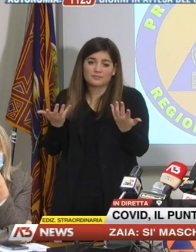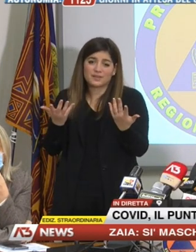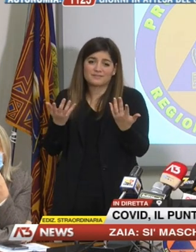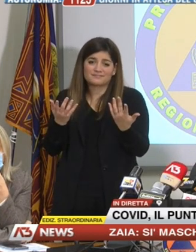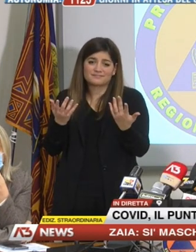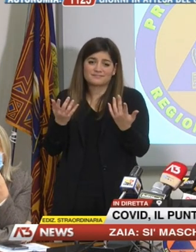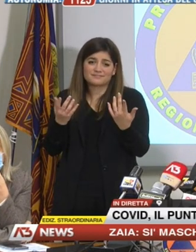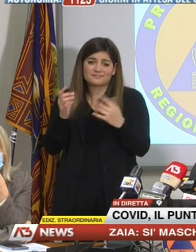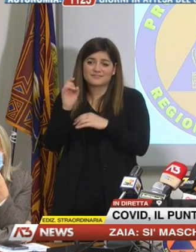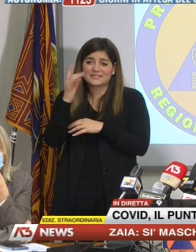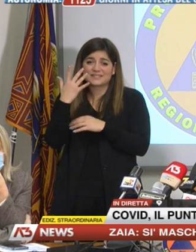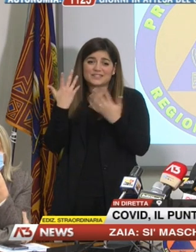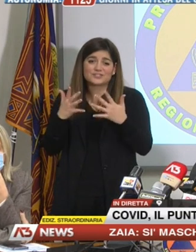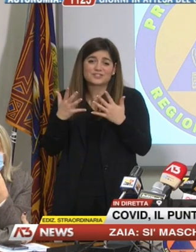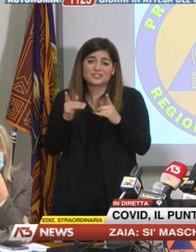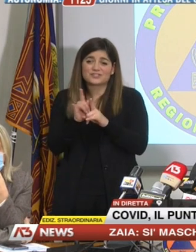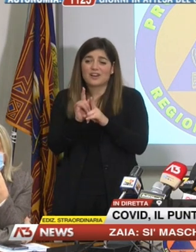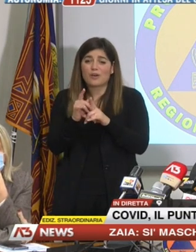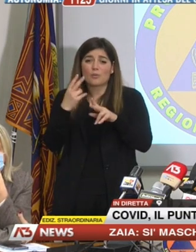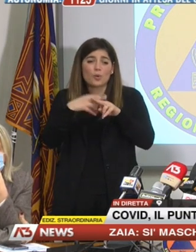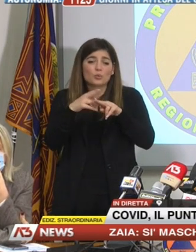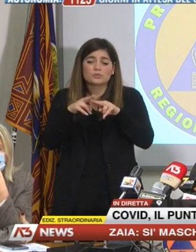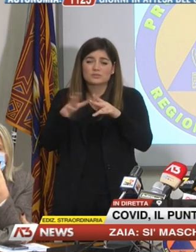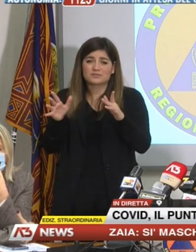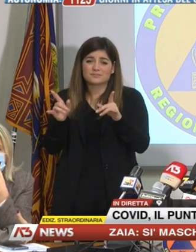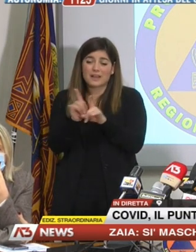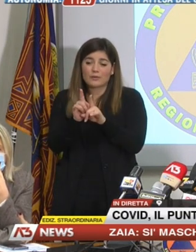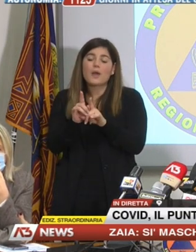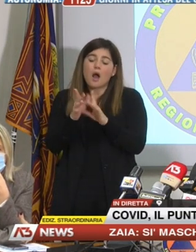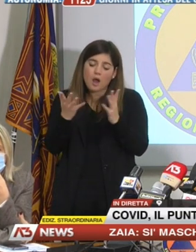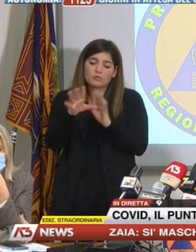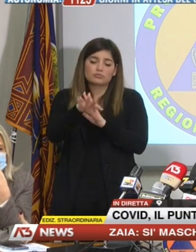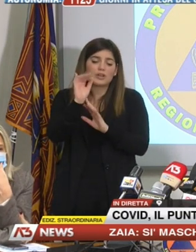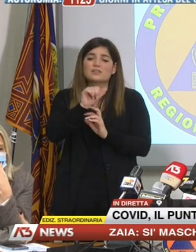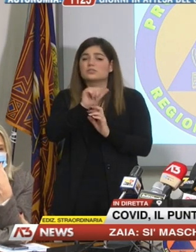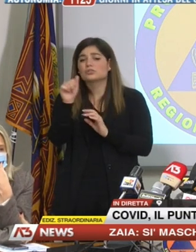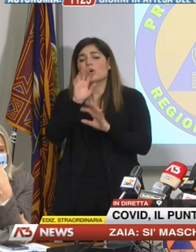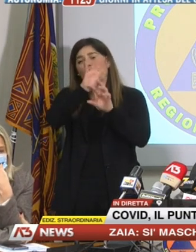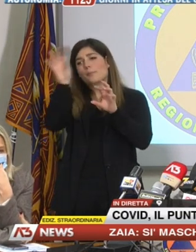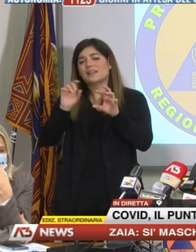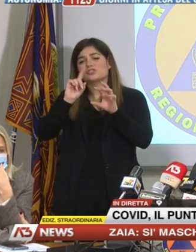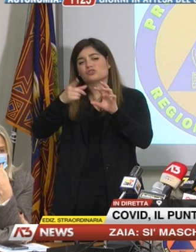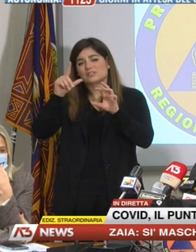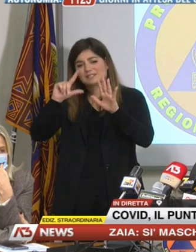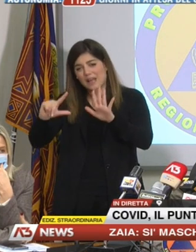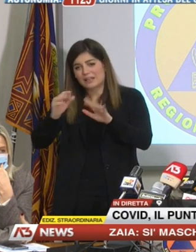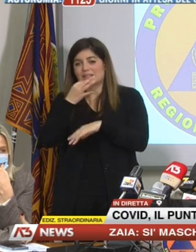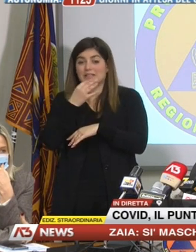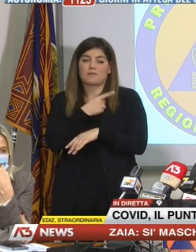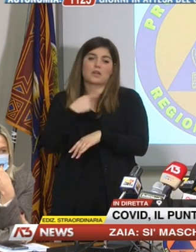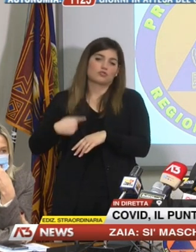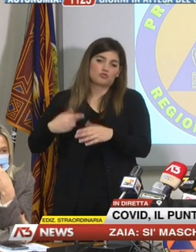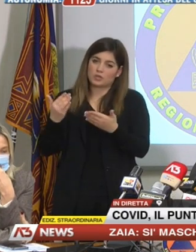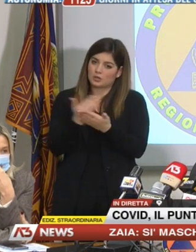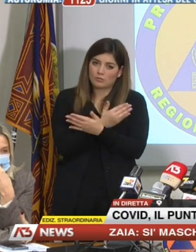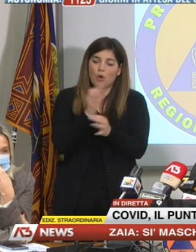sono già autorizzati in giro per il mondo? E allora ne venne fuori che scelsero solo i paesi G7, quindi esclusero la Cina, esclusero i paesi